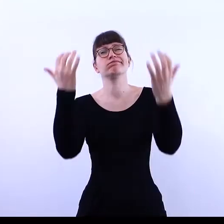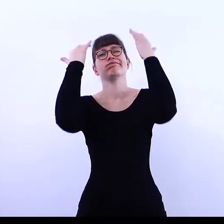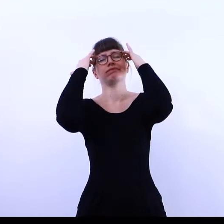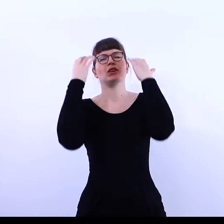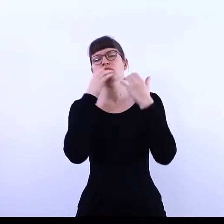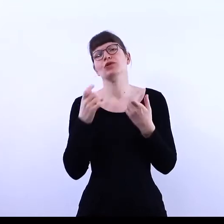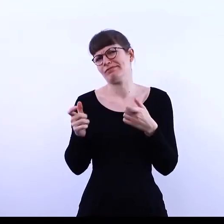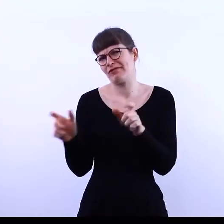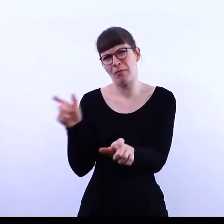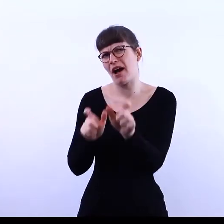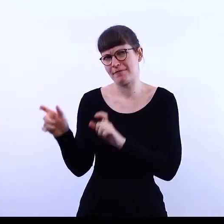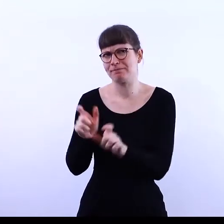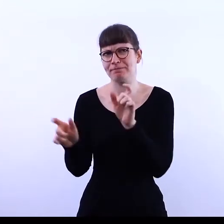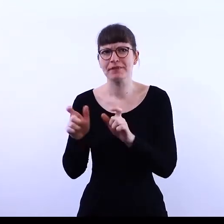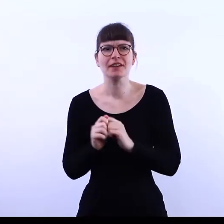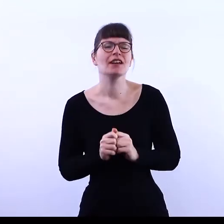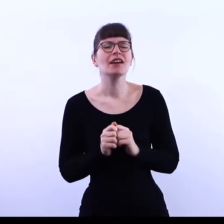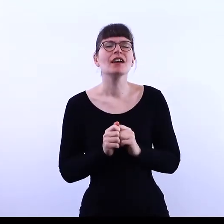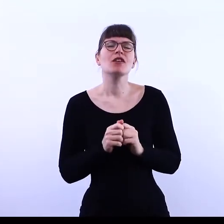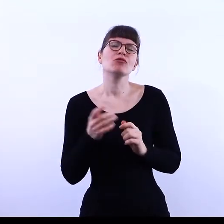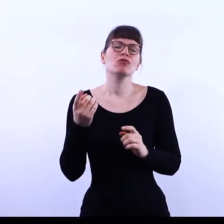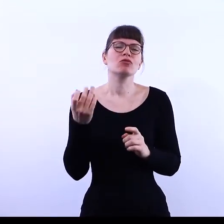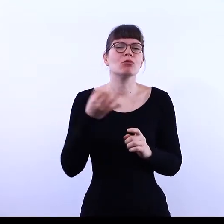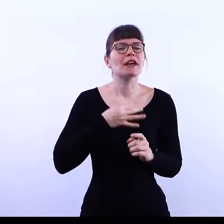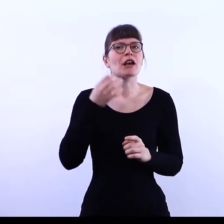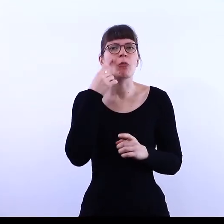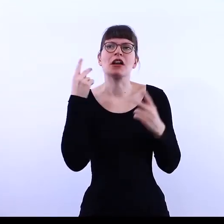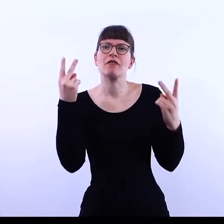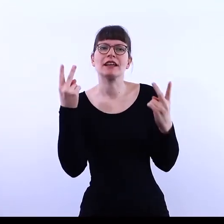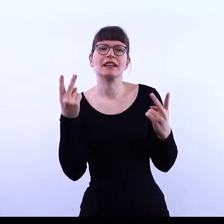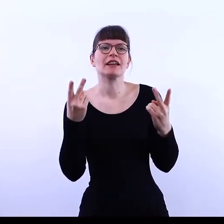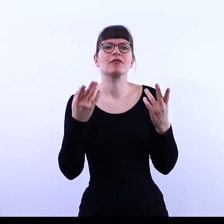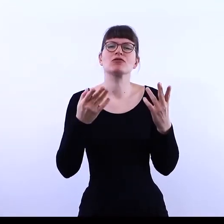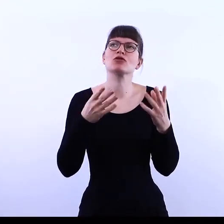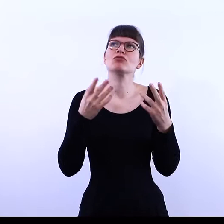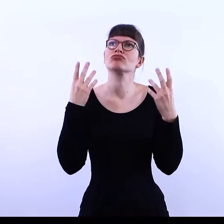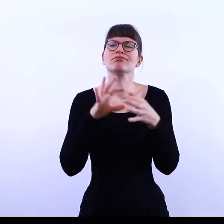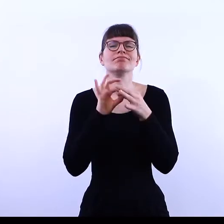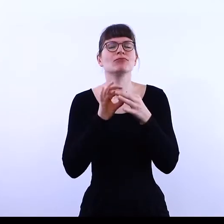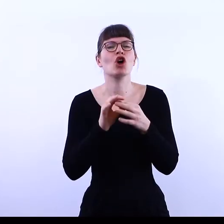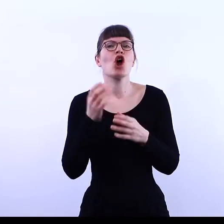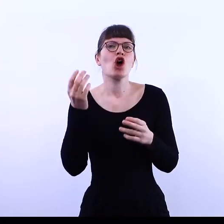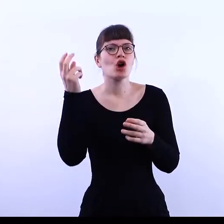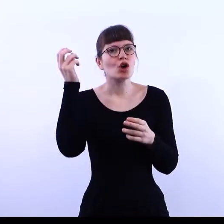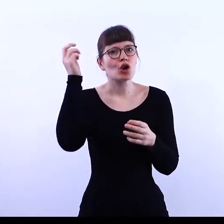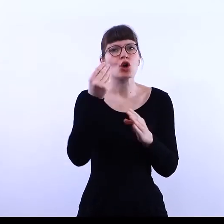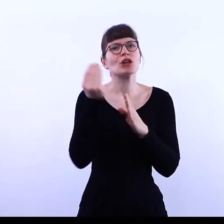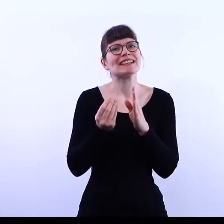mir momentan wichtig sind zum Thema Falschvorstellungen von künstlicher Intelligenz,